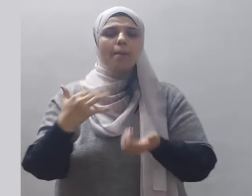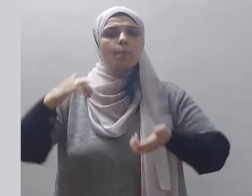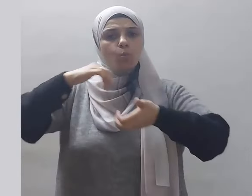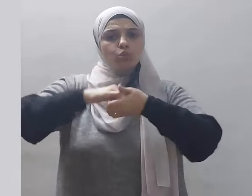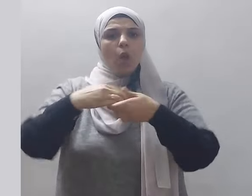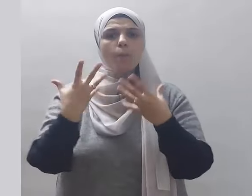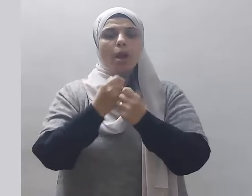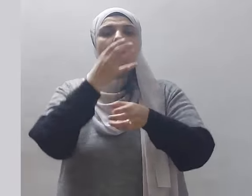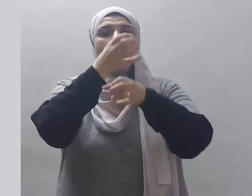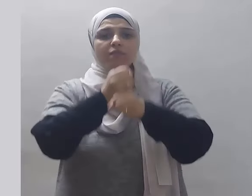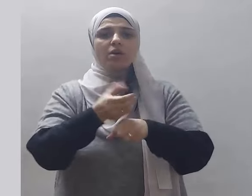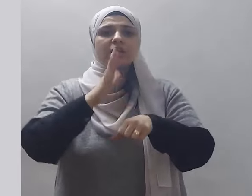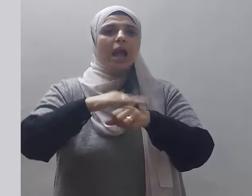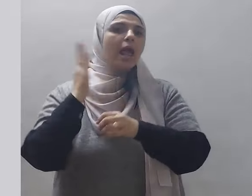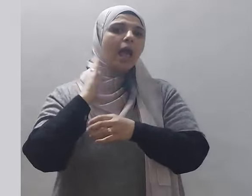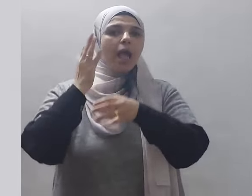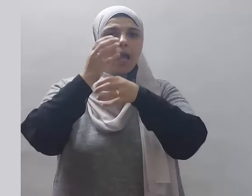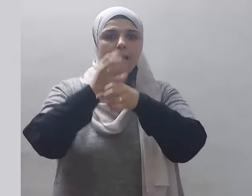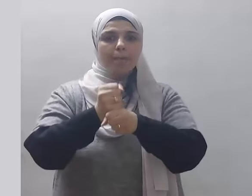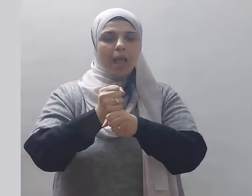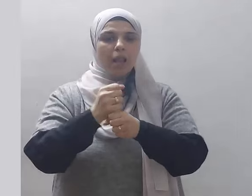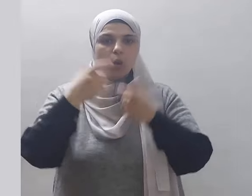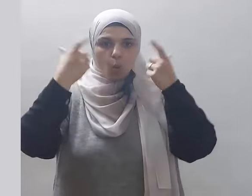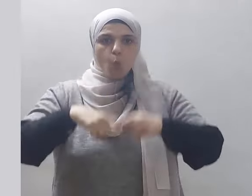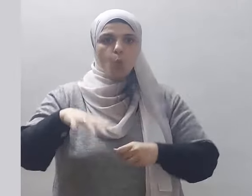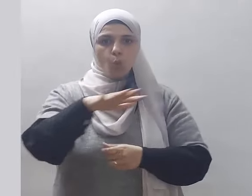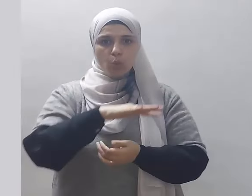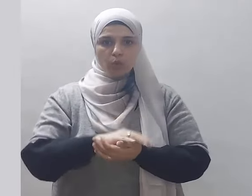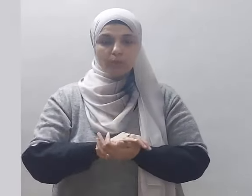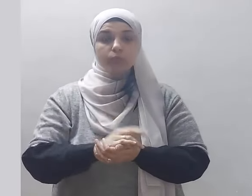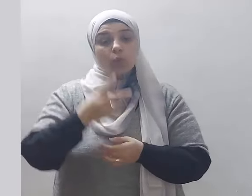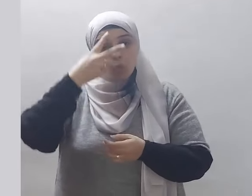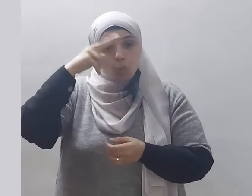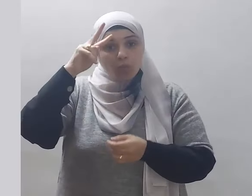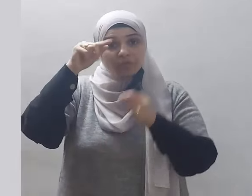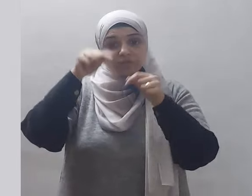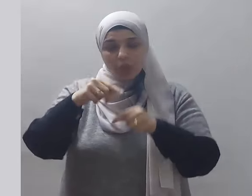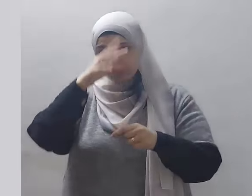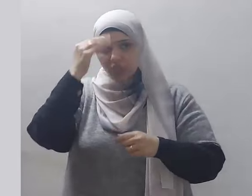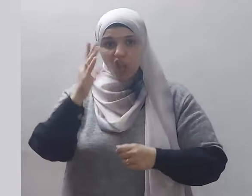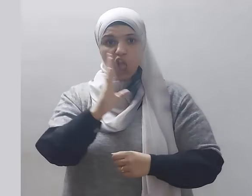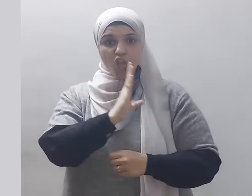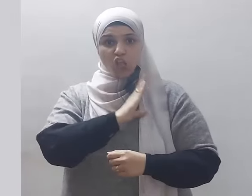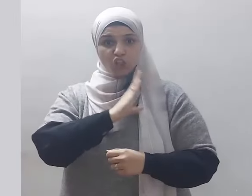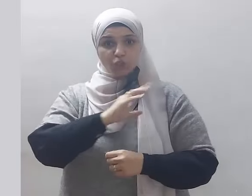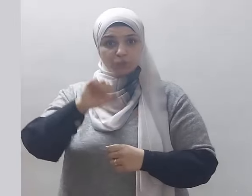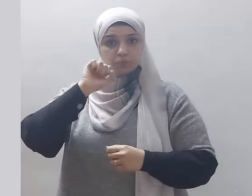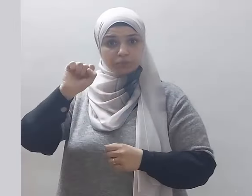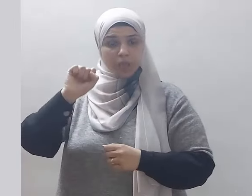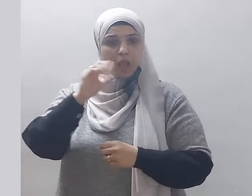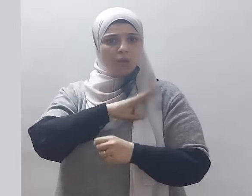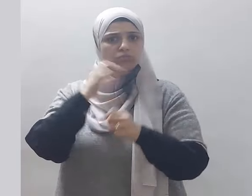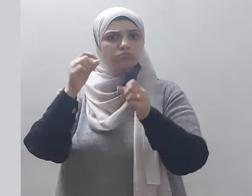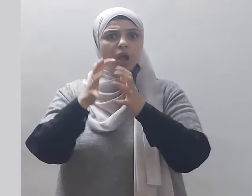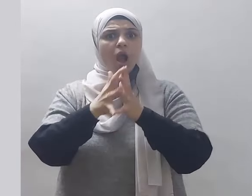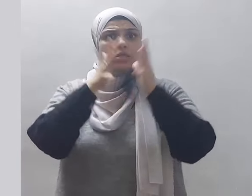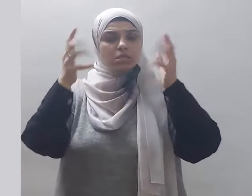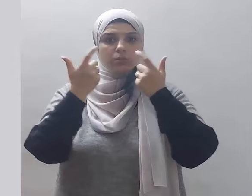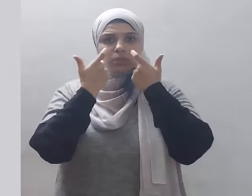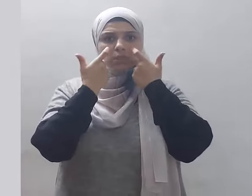الحفاظ على امن الوطن وامانه واذا كانت قواتنا المسلحه الباسله ساهره على حمايه